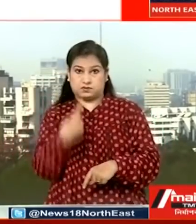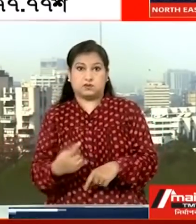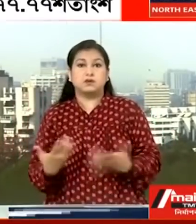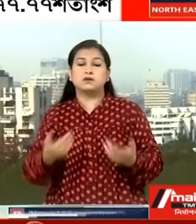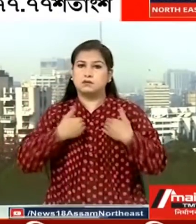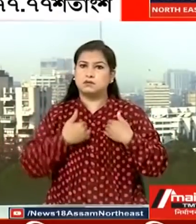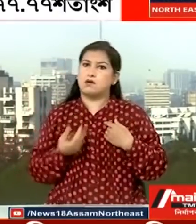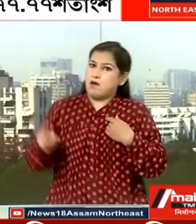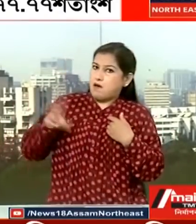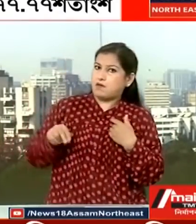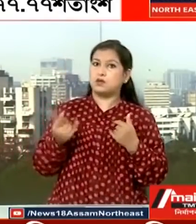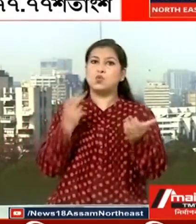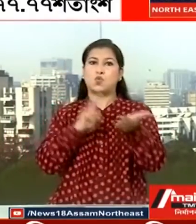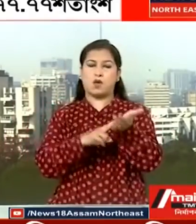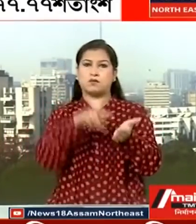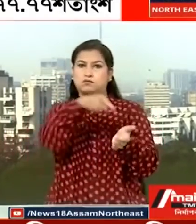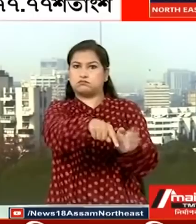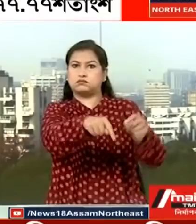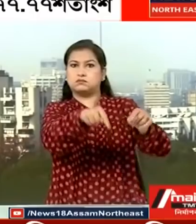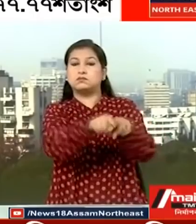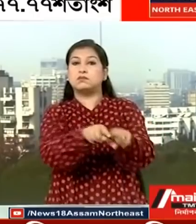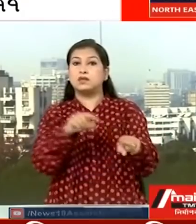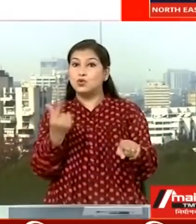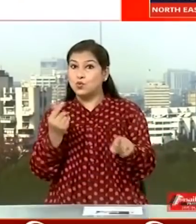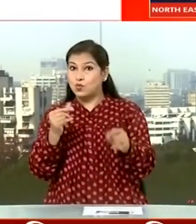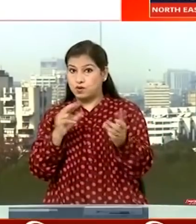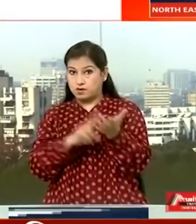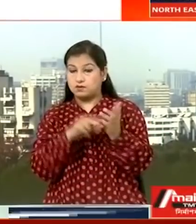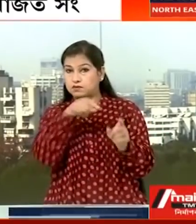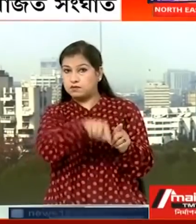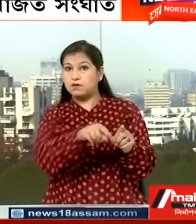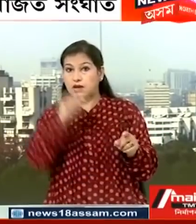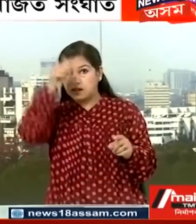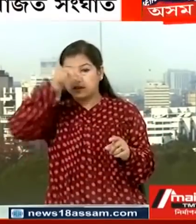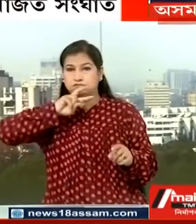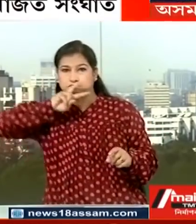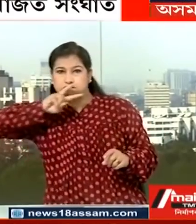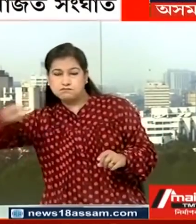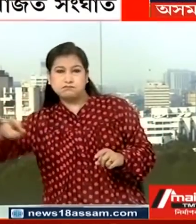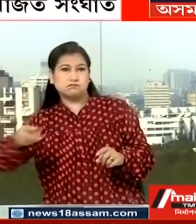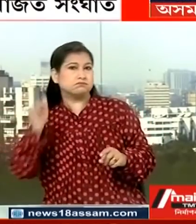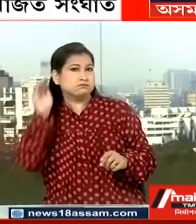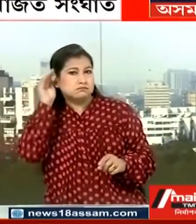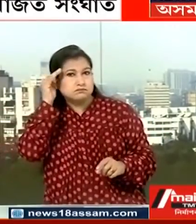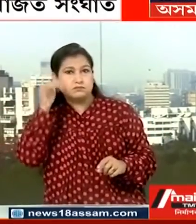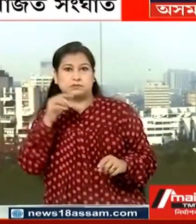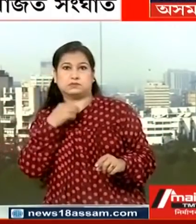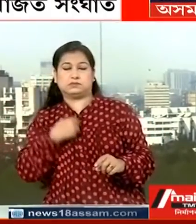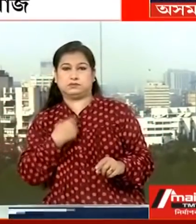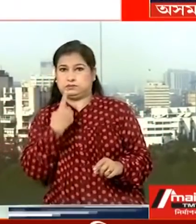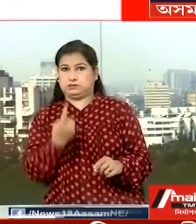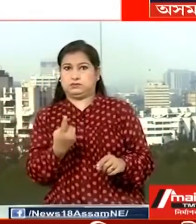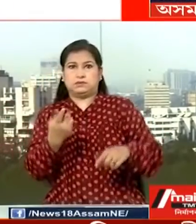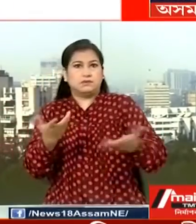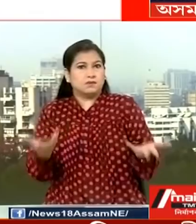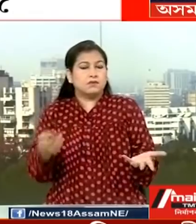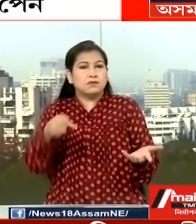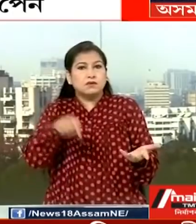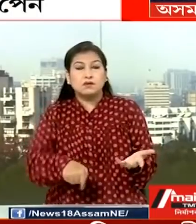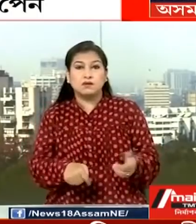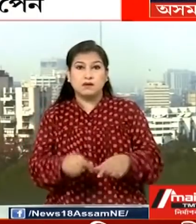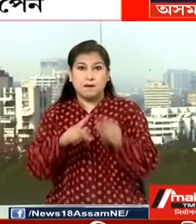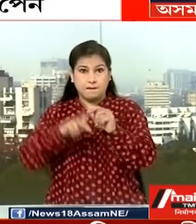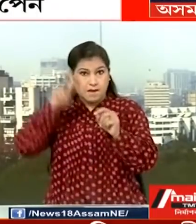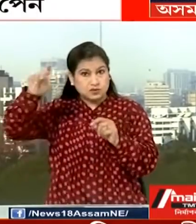हमने एक बार फिर यूएन के मंच पर भारत के खिलाफ पाकिस्तान की हेट स्पीच को सुना। ये ऐसे वक्त पर हुआ है जब पाकिस्तान